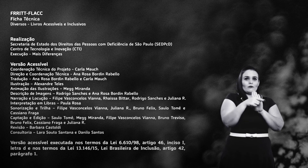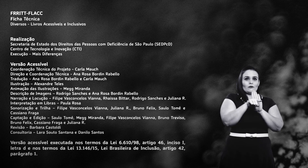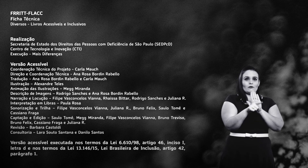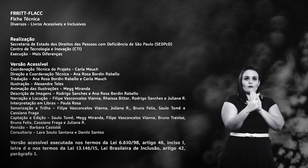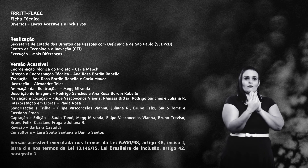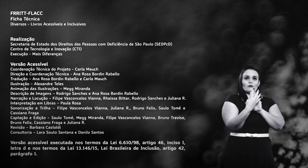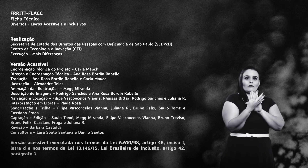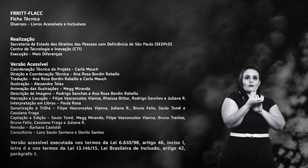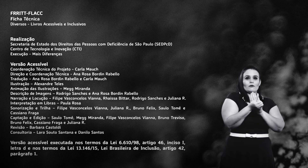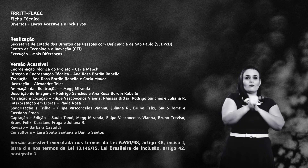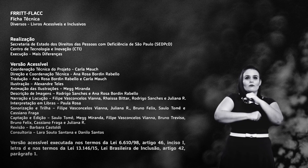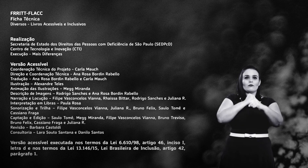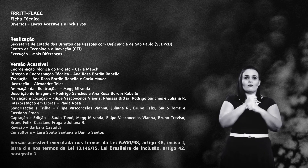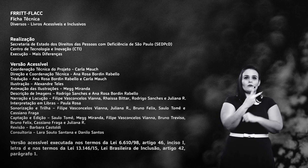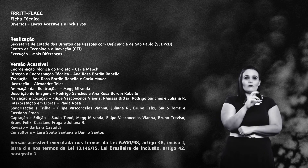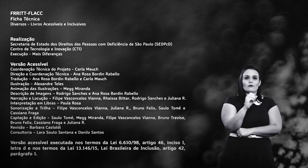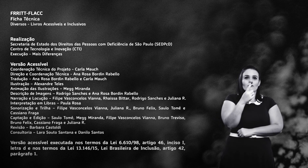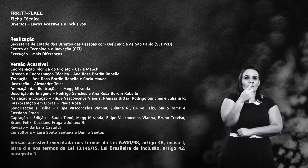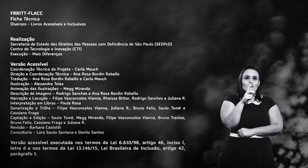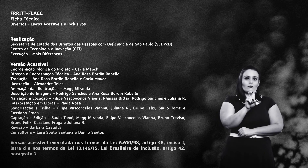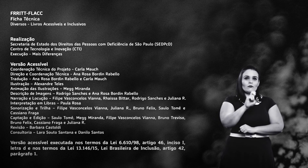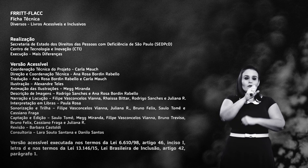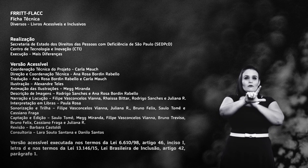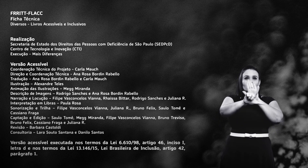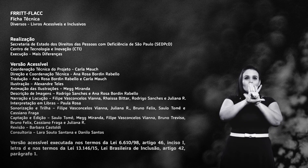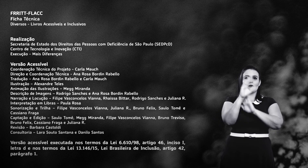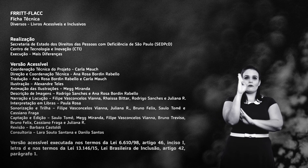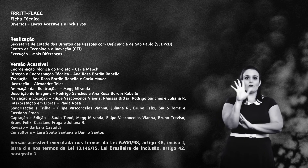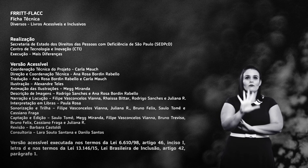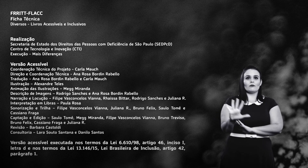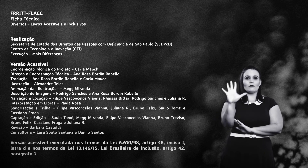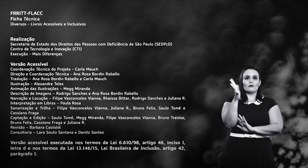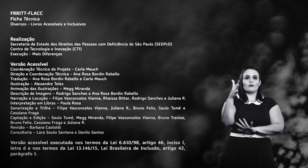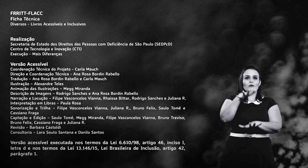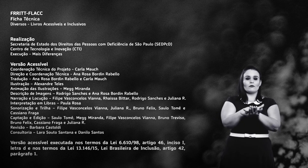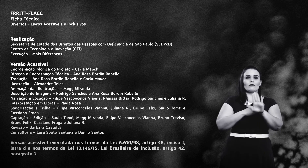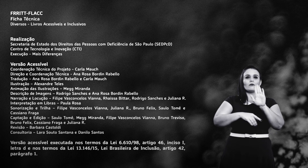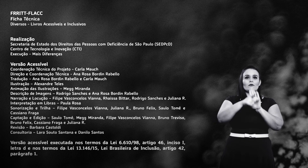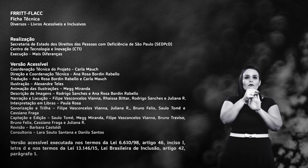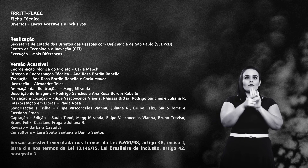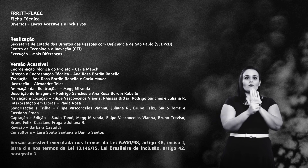13.146, de 2015, Lei Brasileira de Inclusão, artigo 42, parágrafo 1.